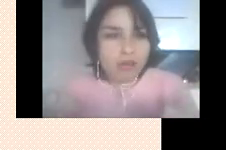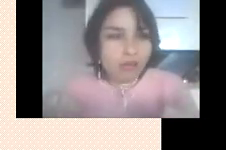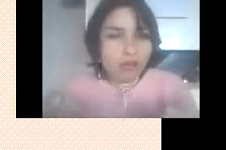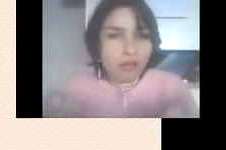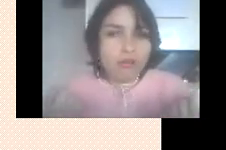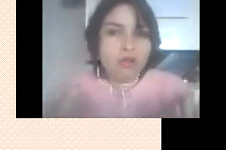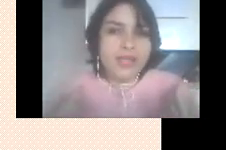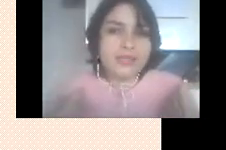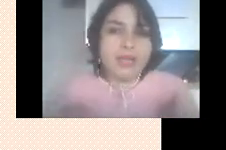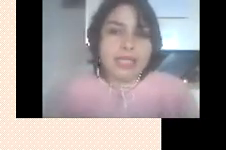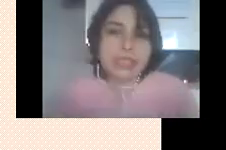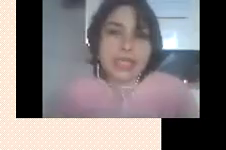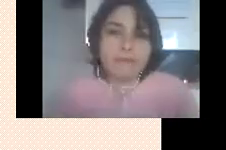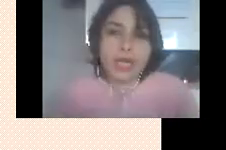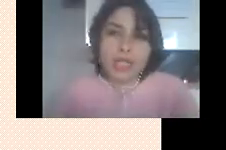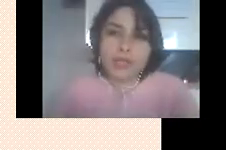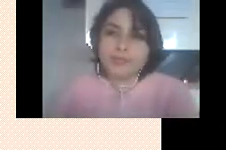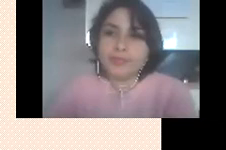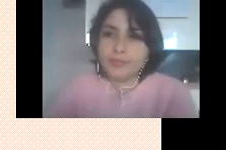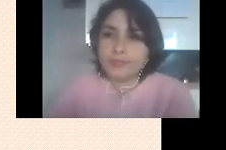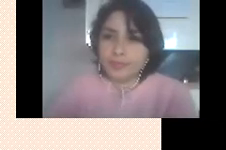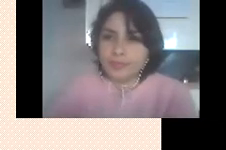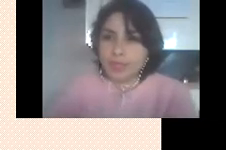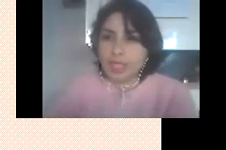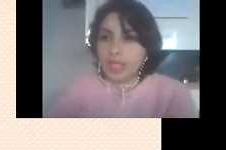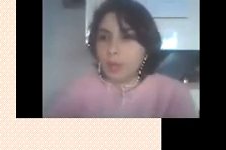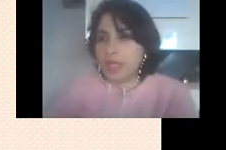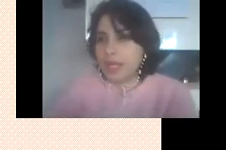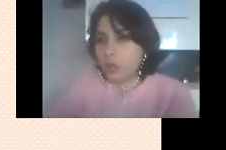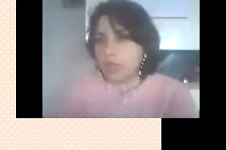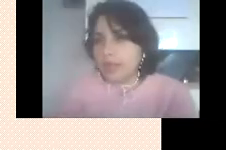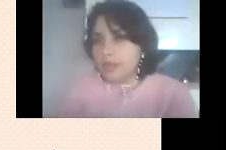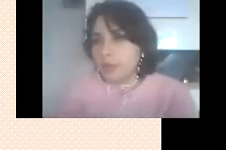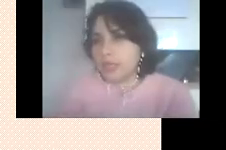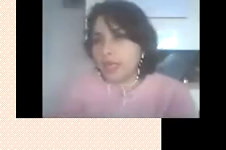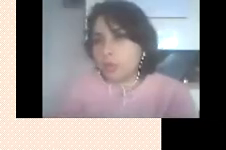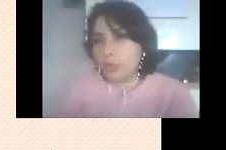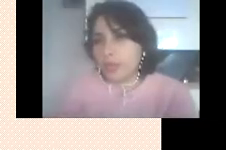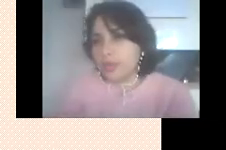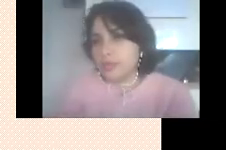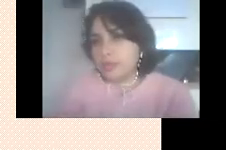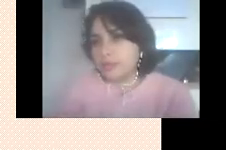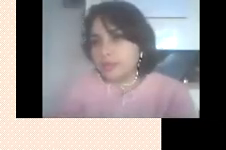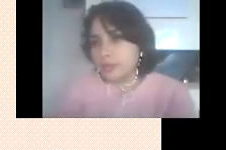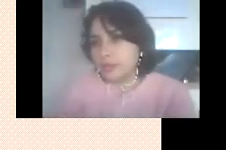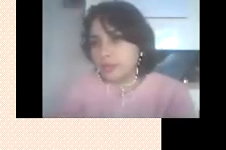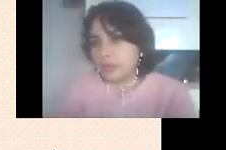rígido o es flexible? ¿Qué me dirían ustedes? Martina, ¿tú me puedes